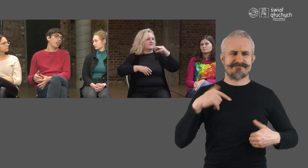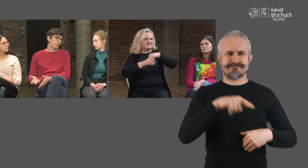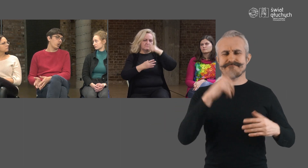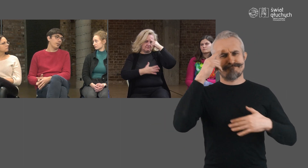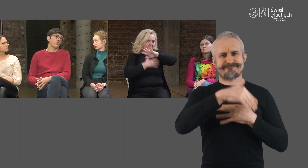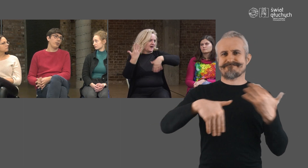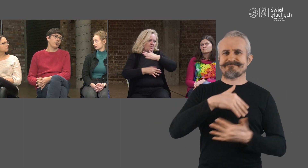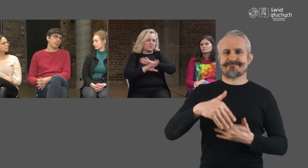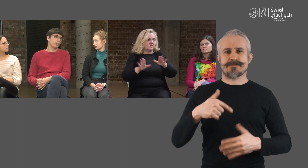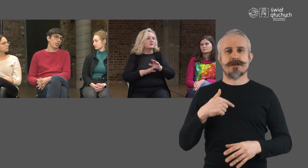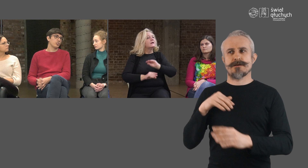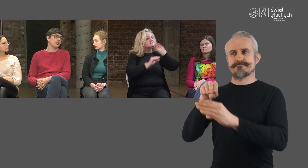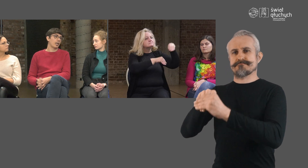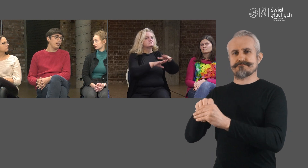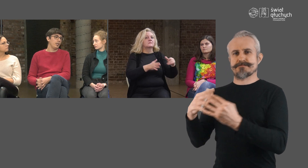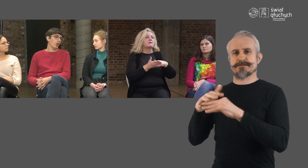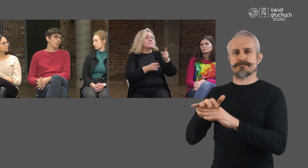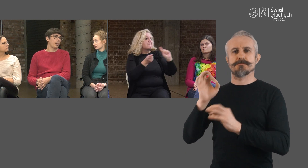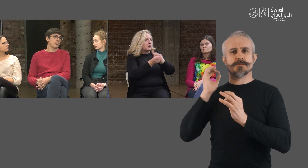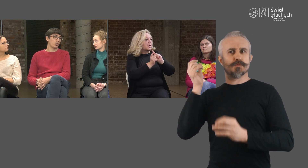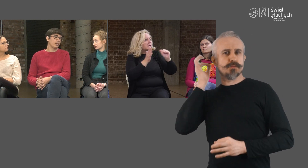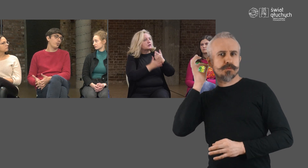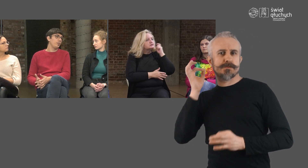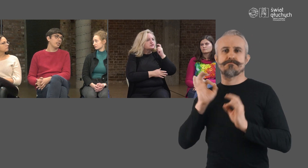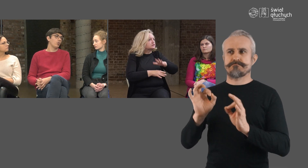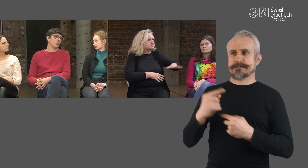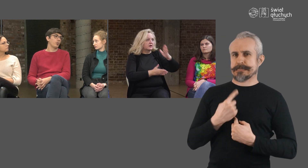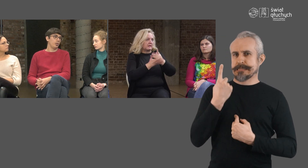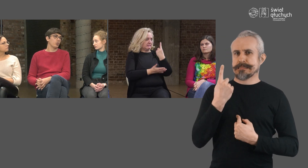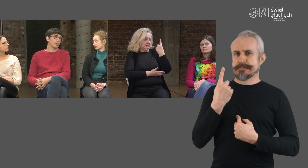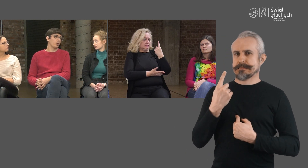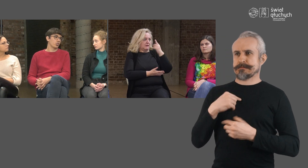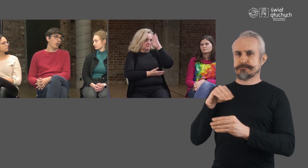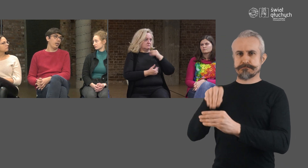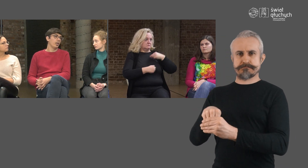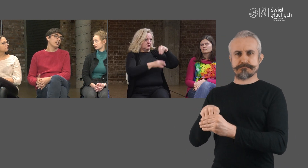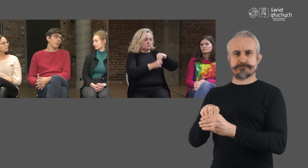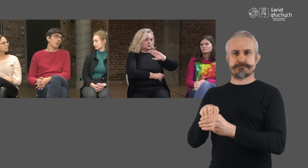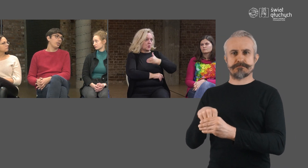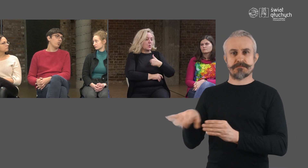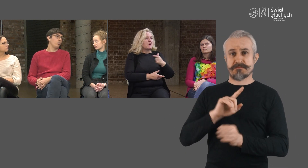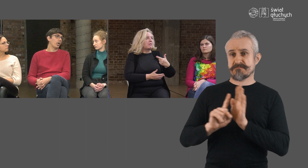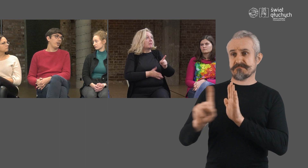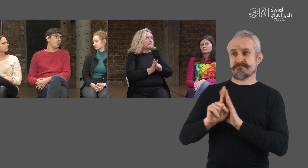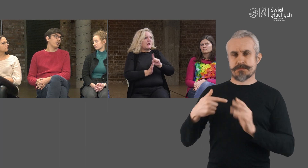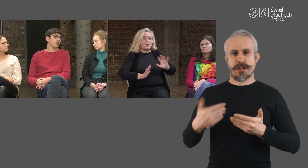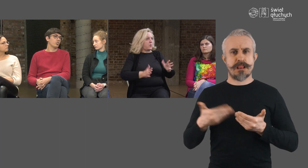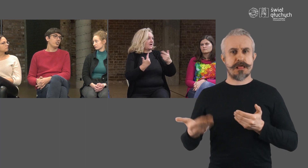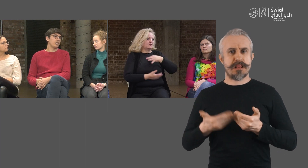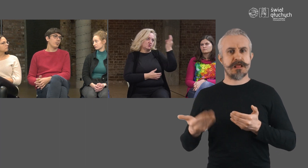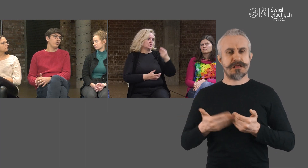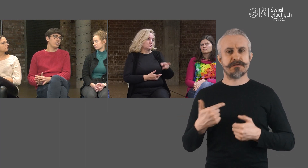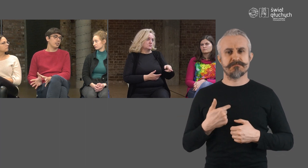klasie. No i w szkole masowej, gdzie spotkałem się z samymi osobami słyszącymi, byłam jedyną osobą niepełnosprawną w szkole, co było dla mnie ułatwieniem,